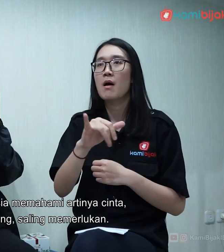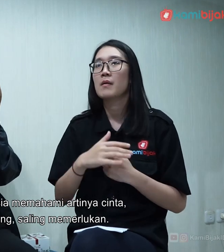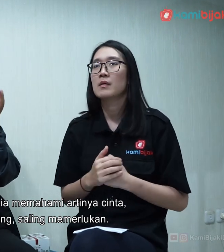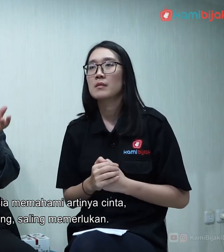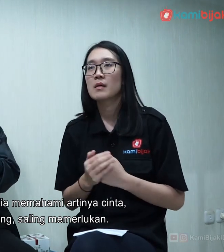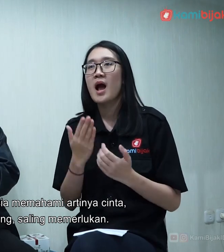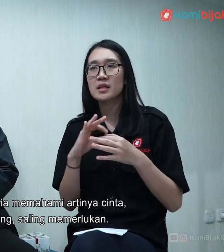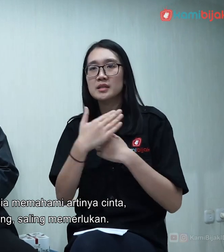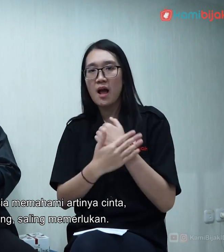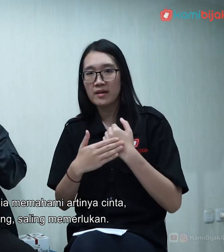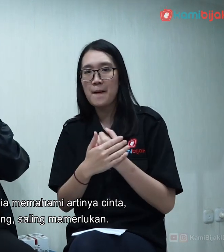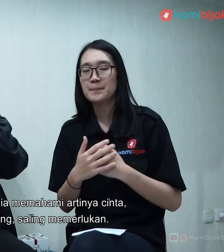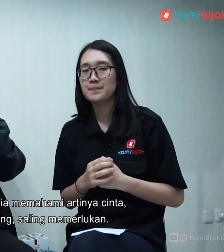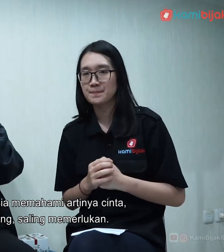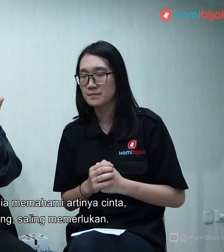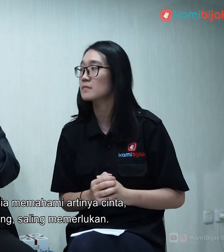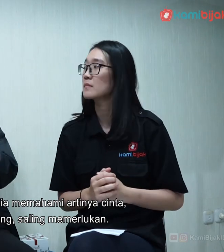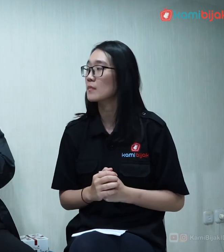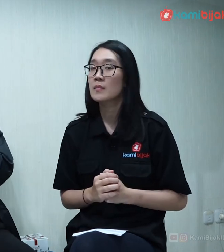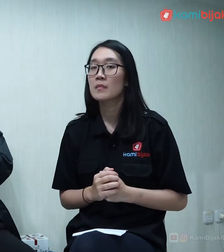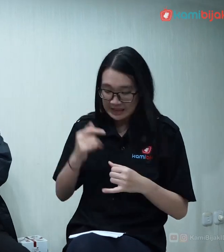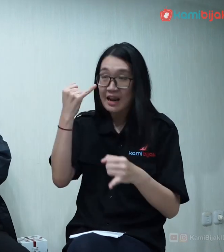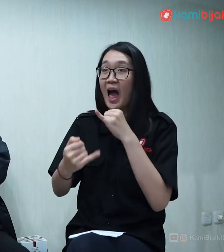Kasih sayang, saling memerlukan.